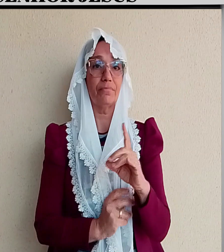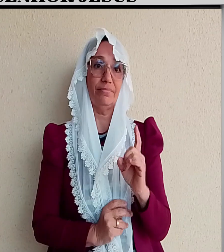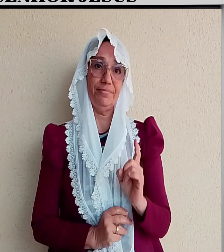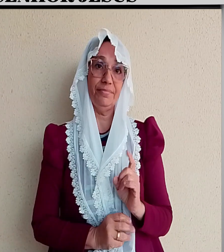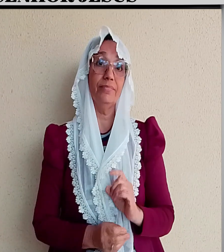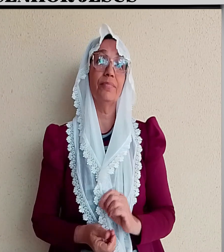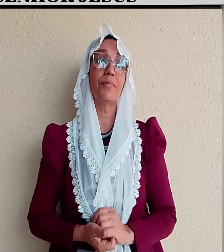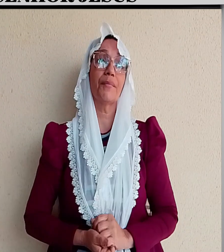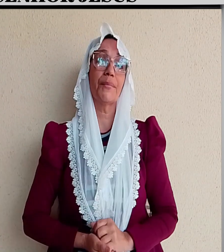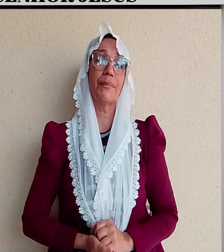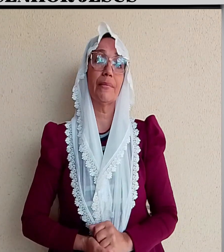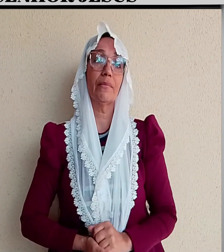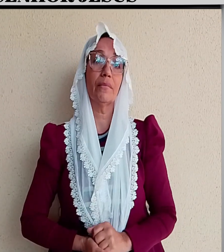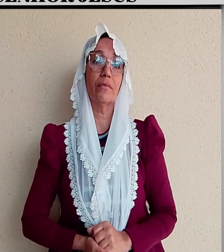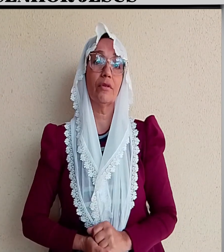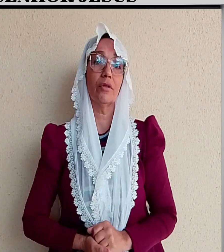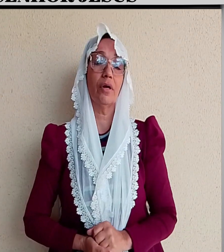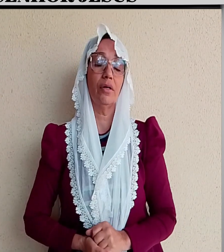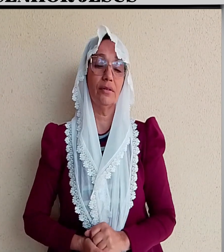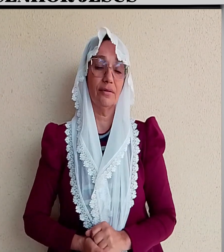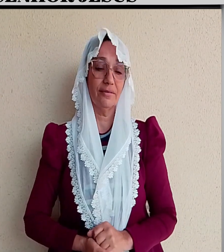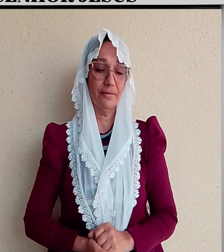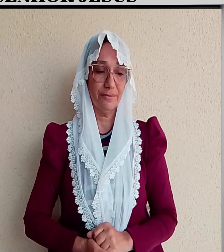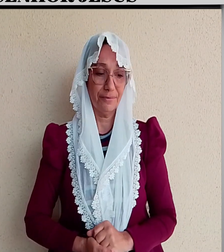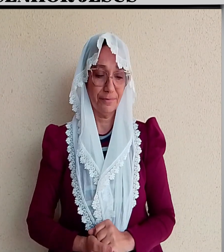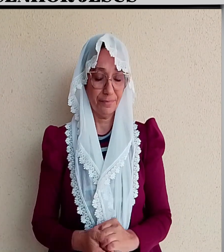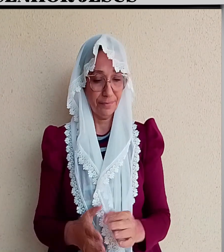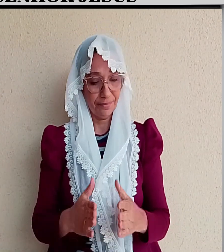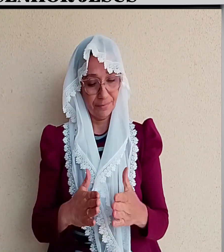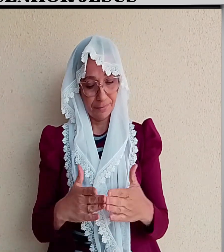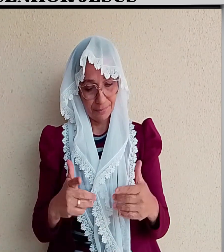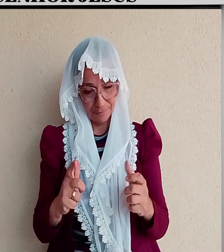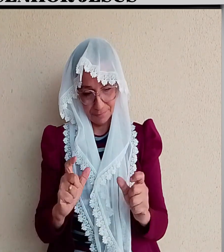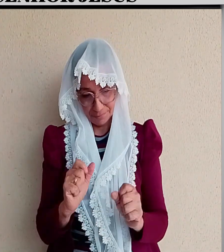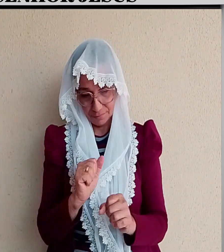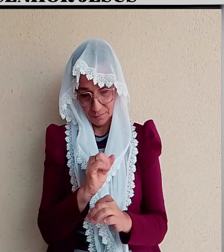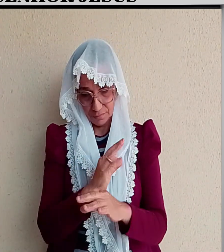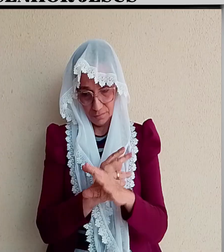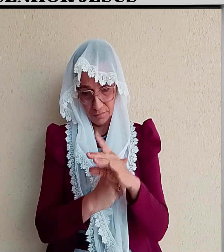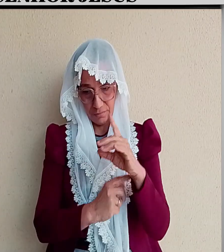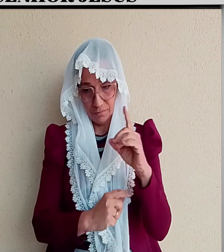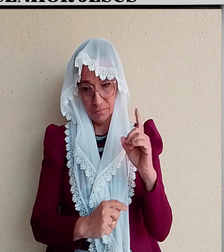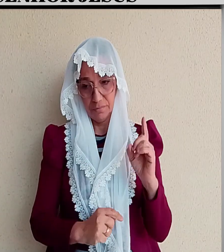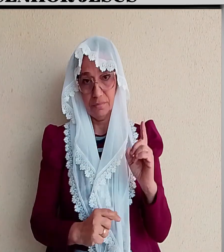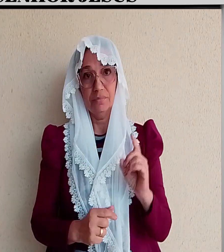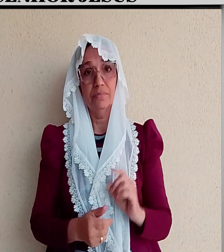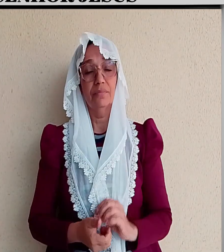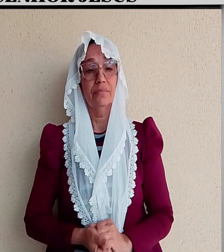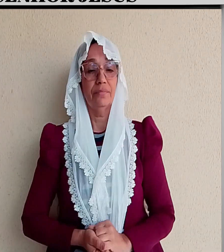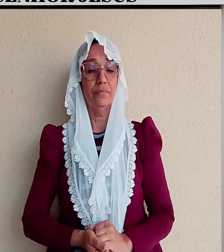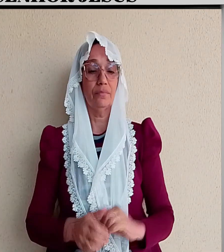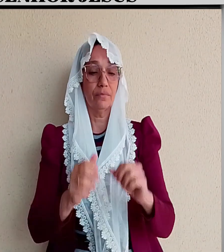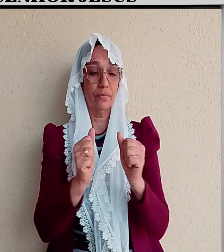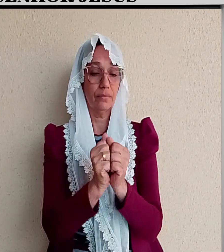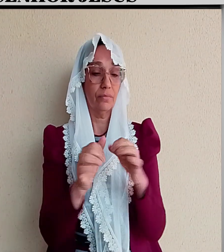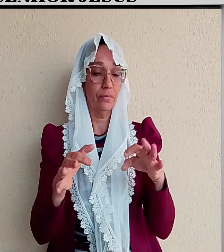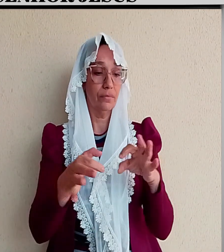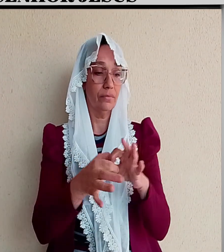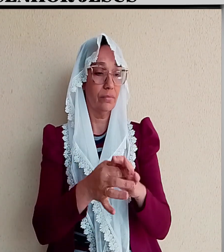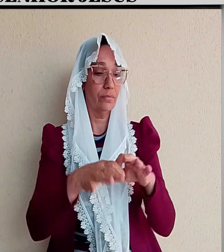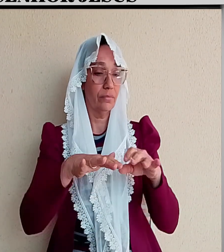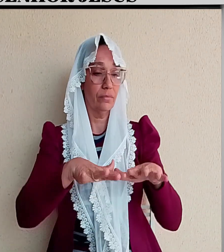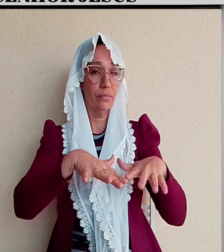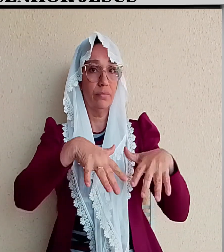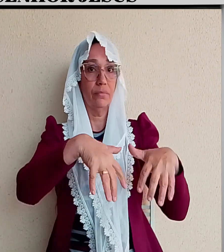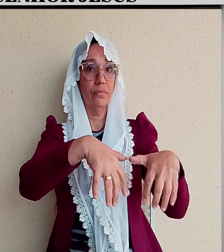aquilo que nos é confiado. Aleluia, Jesus. Então, unidos, dobramos nosso joelho em oração